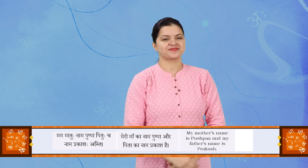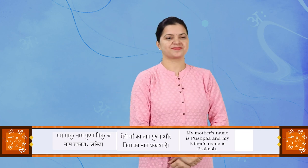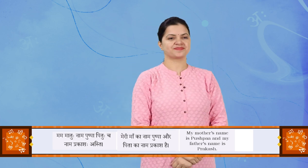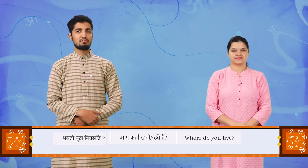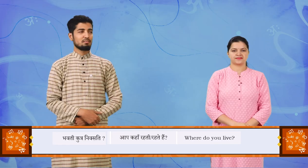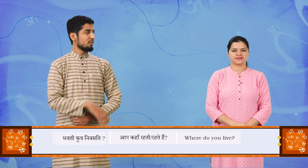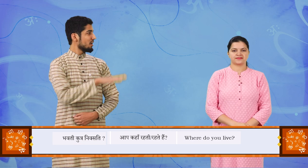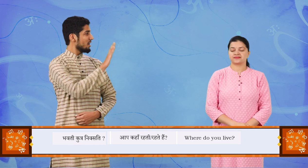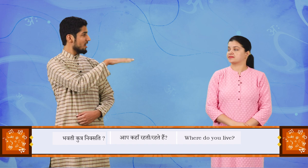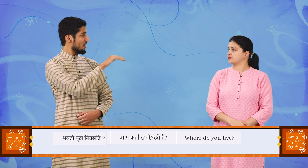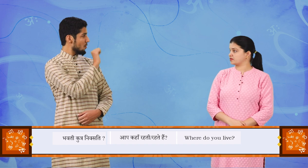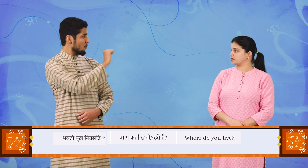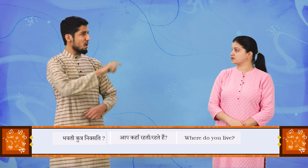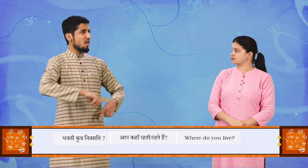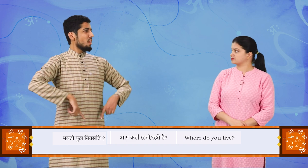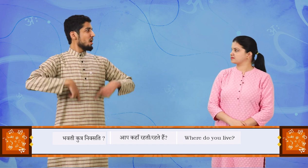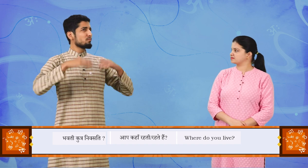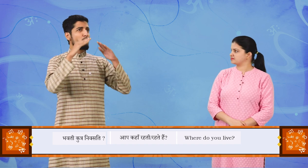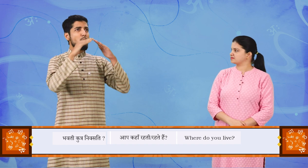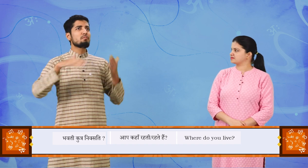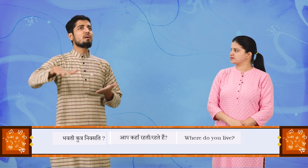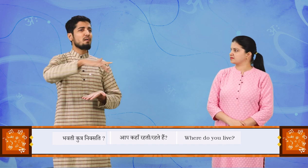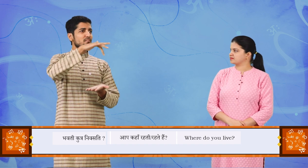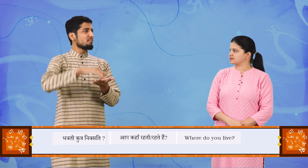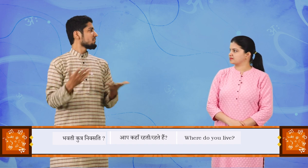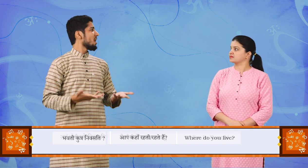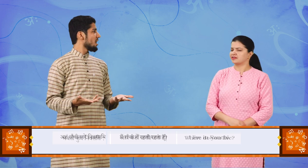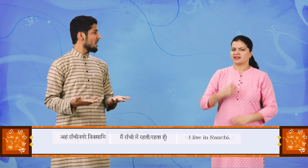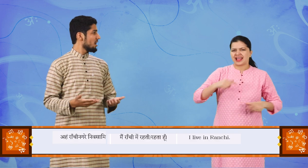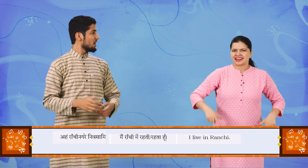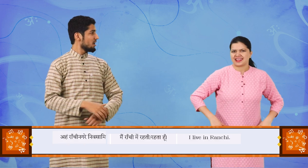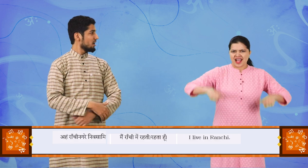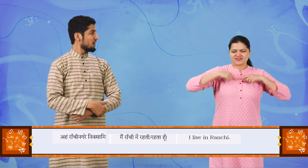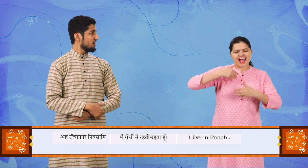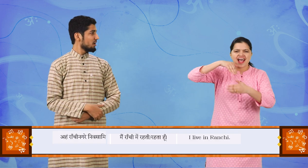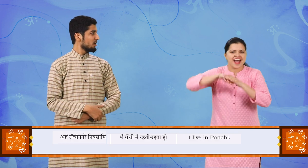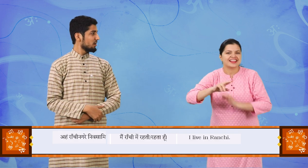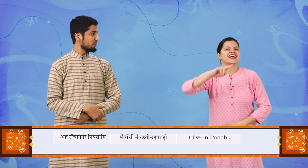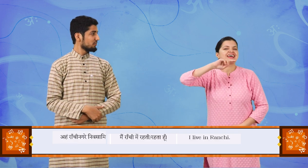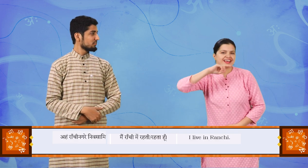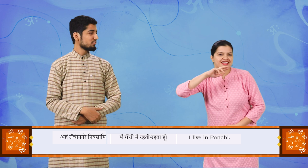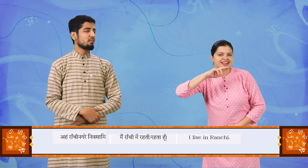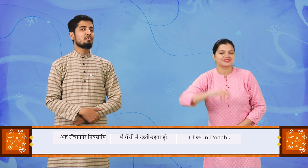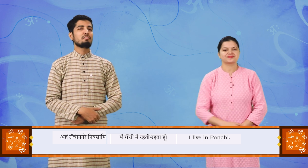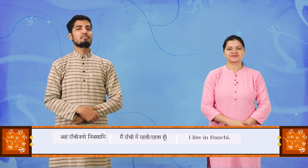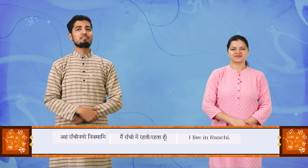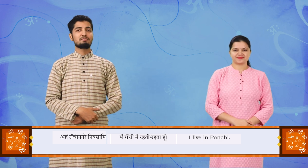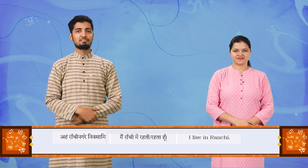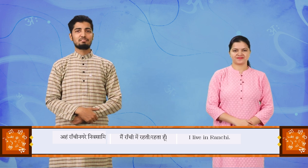कि भगवती उत्तर निवास आदि एक अहम रांची नगर एवं ई ई